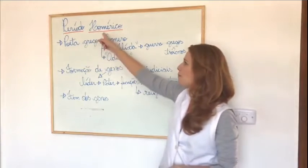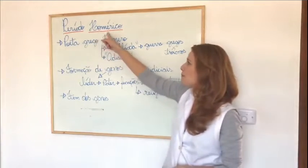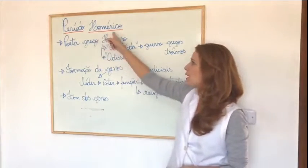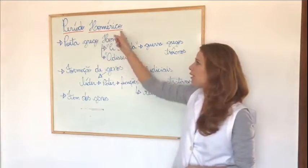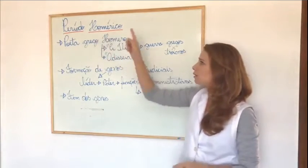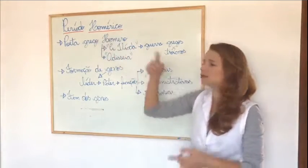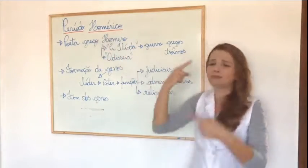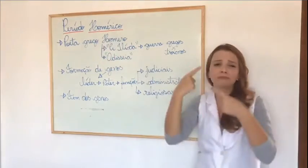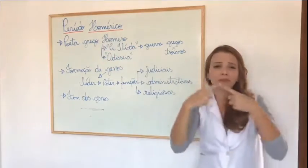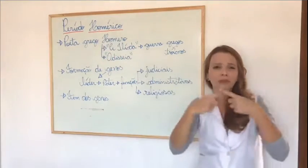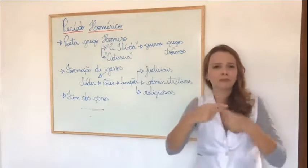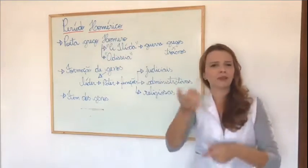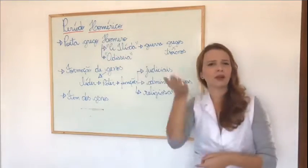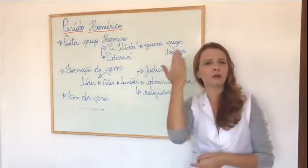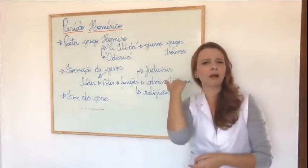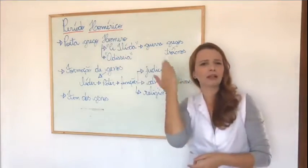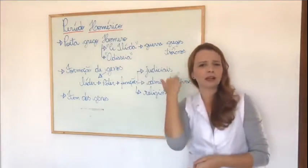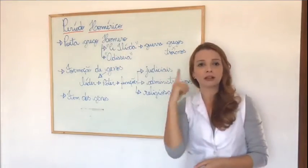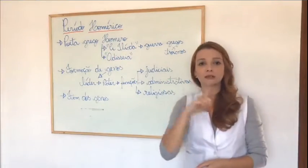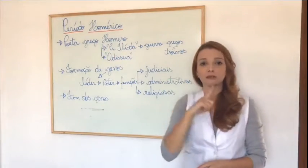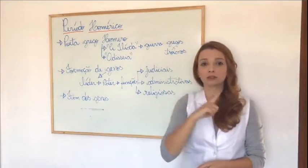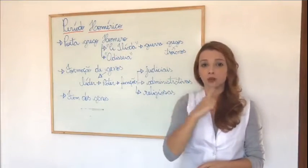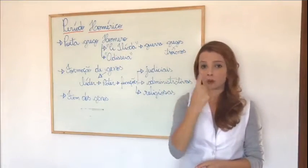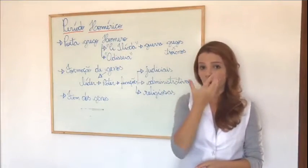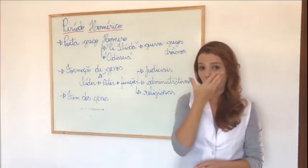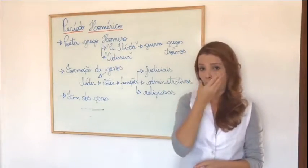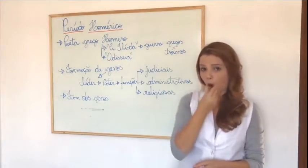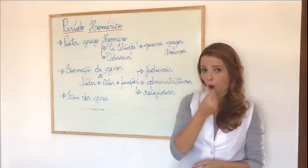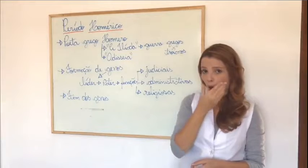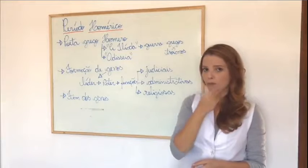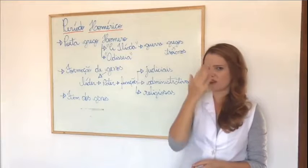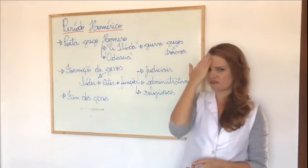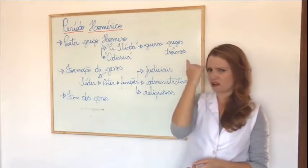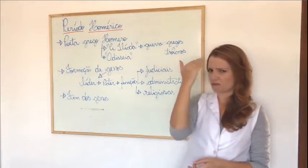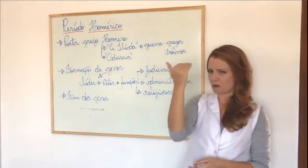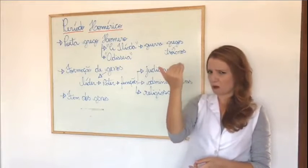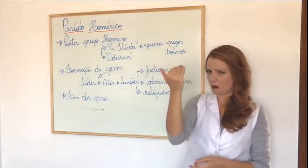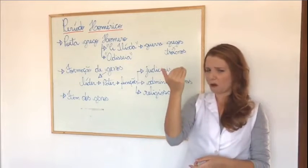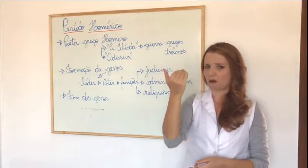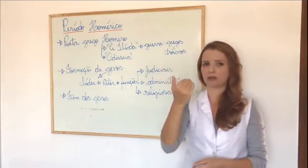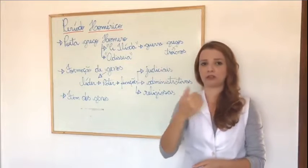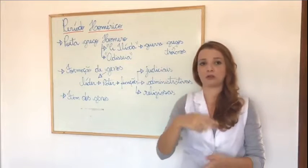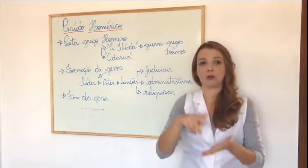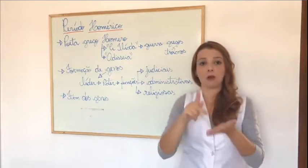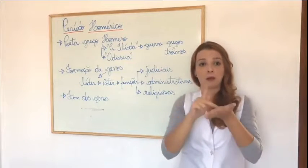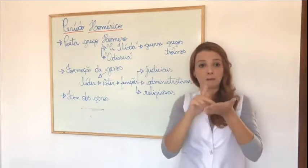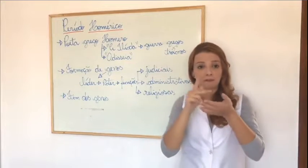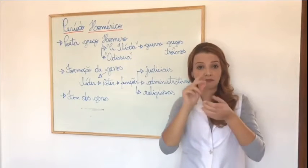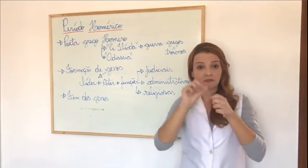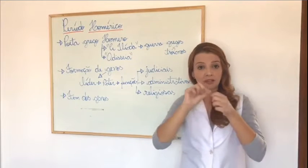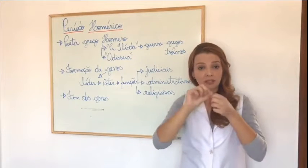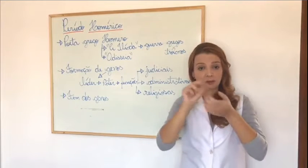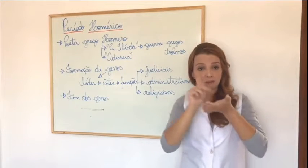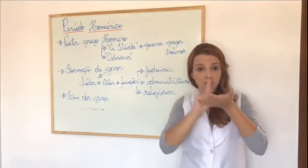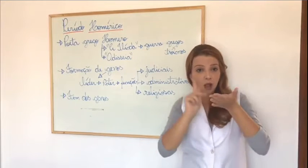Essa denominação homérico é porque no passado havia um homem famoso que